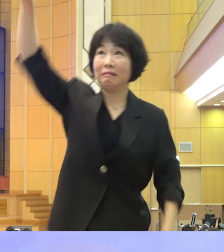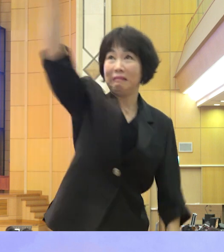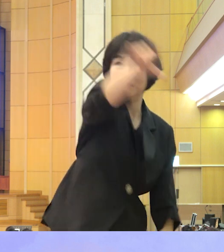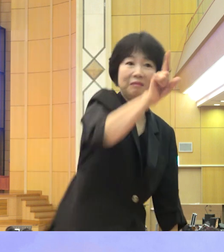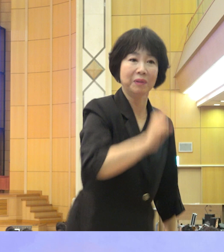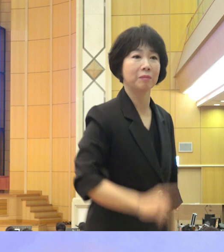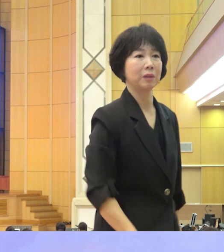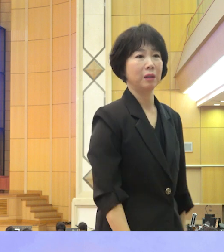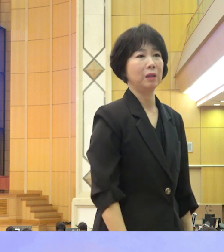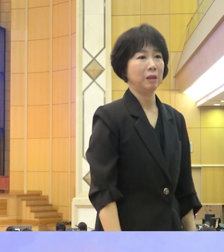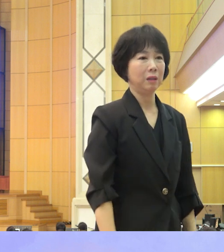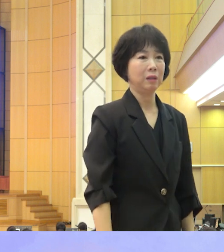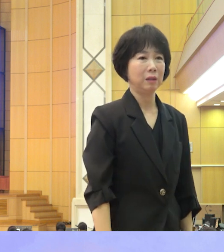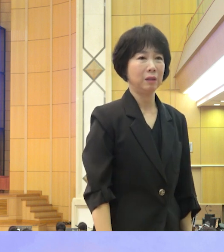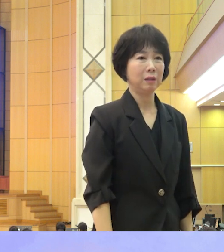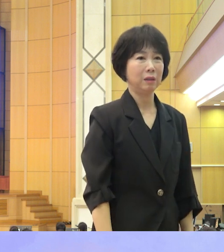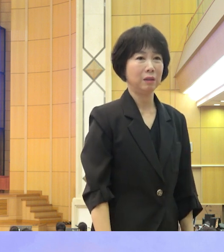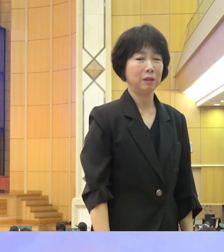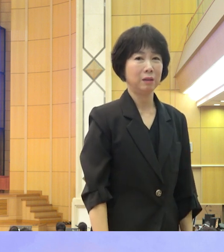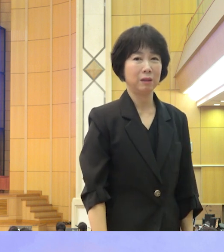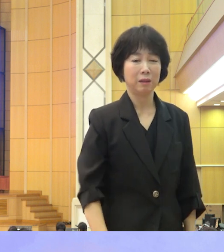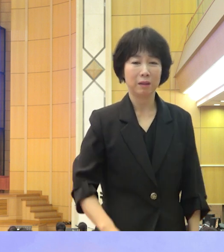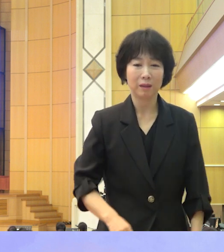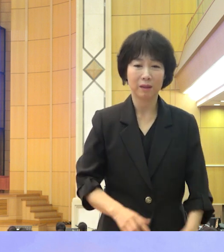아버지께서 알려줬다는 뜻입니다.